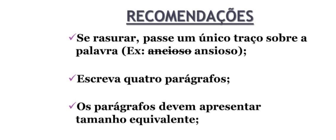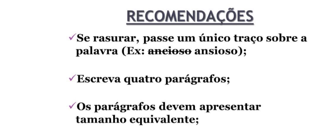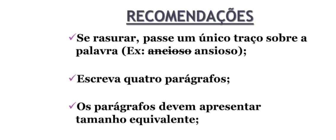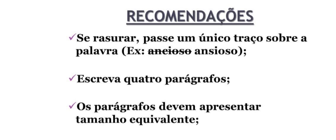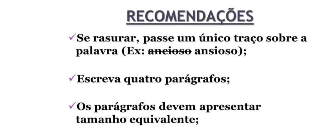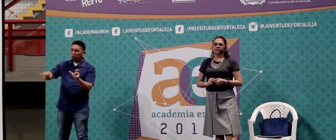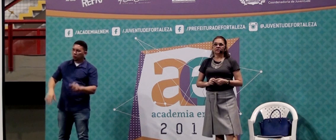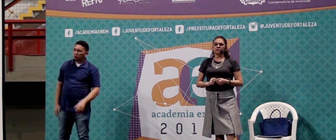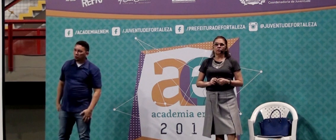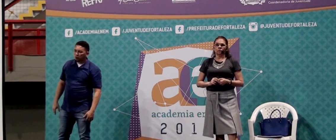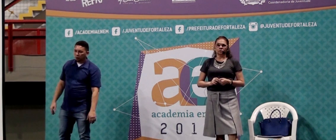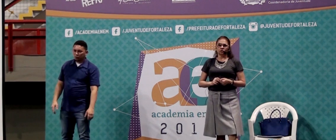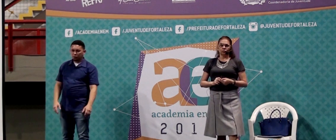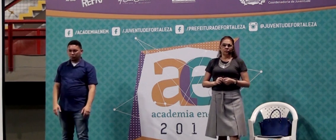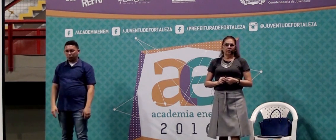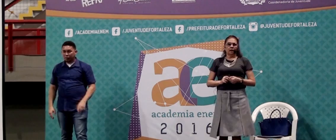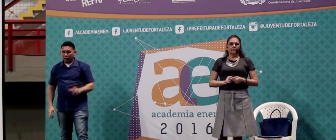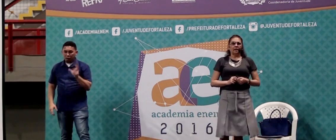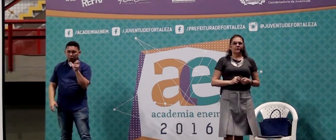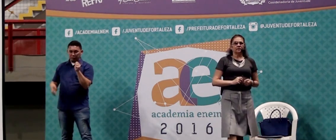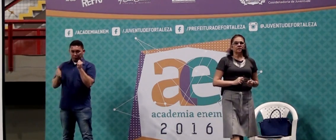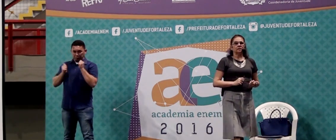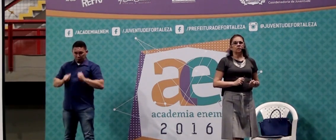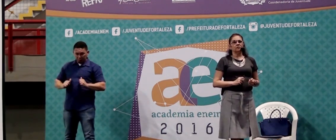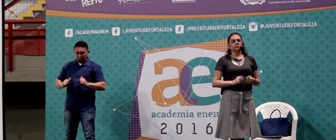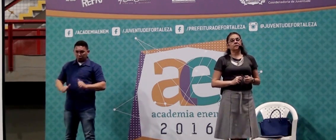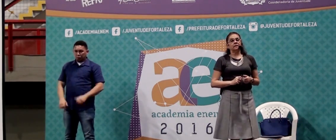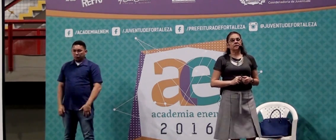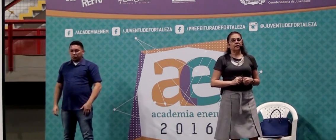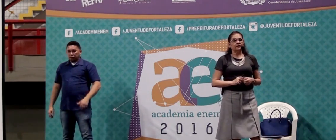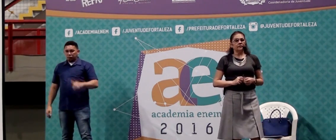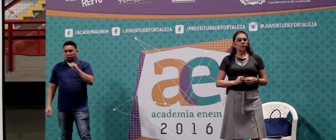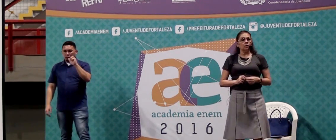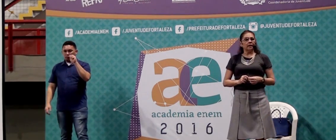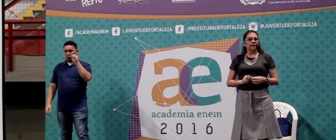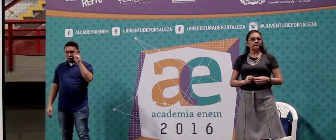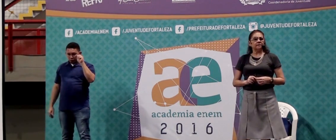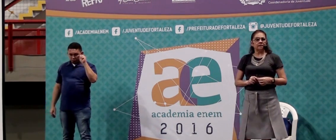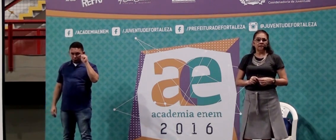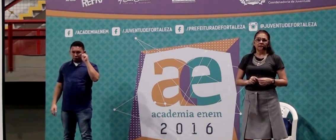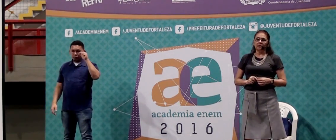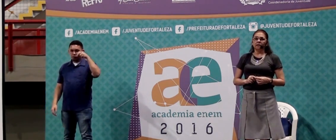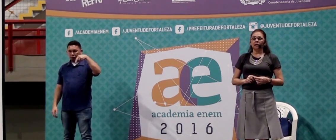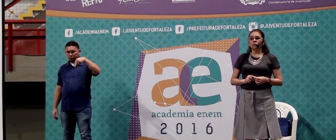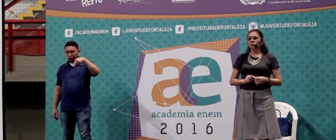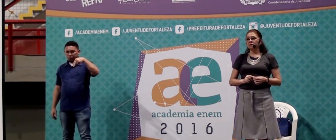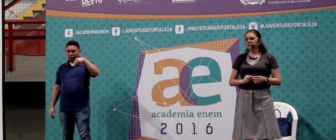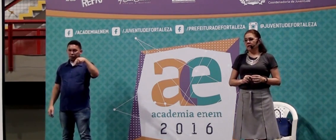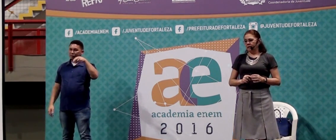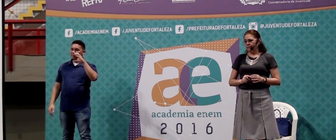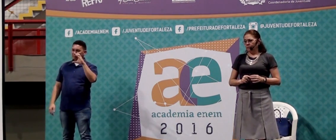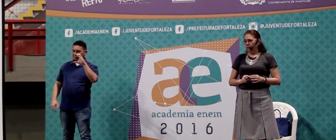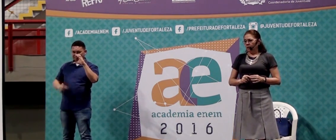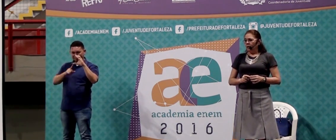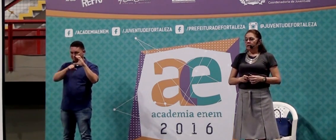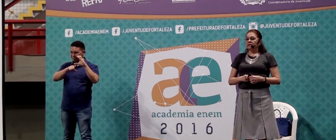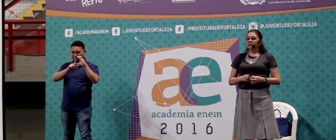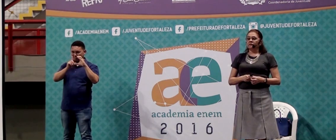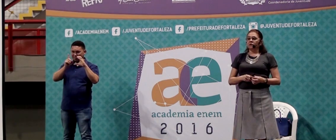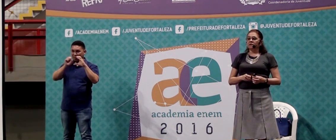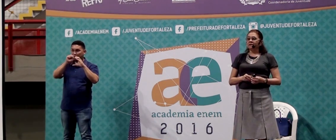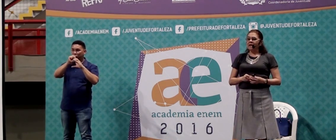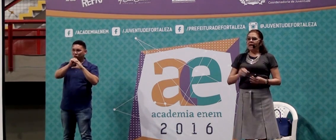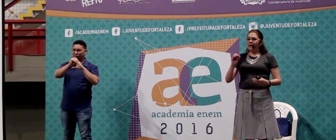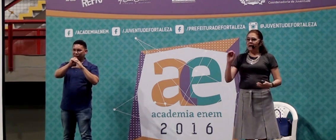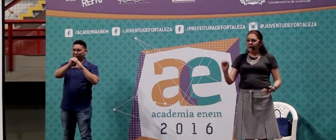dando o exemplo da palavra ansioso. A palavra ansioso se escreve com S e não com C.